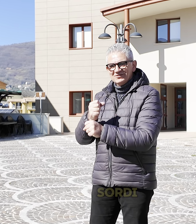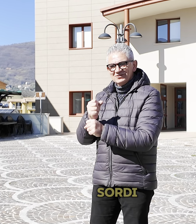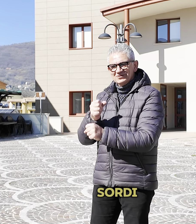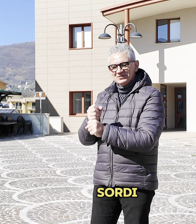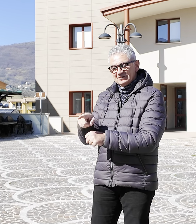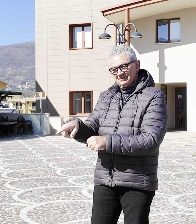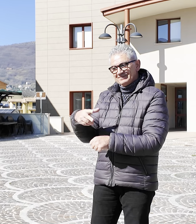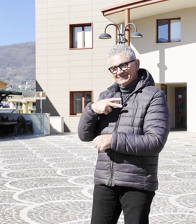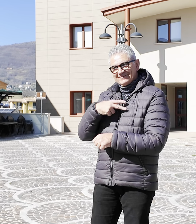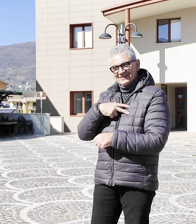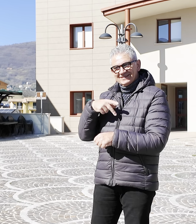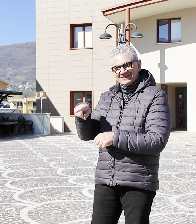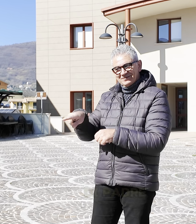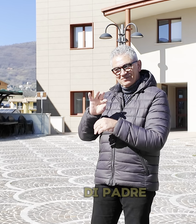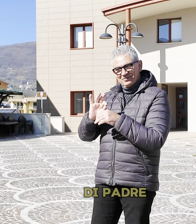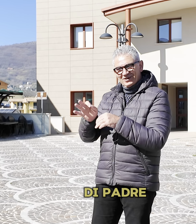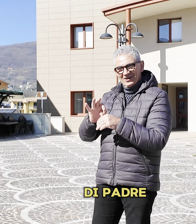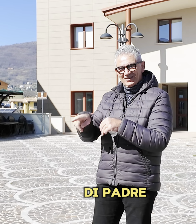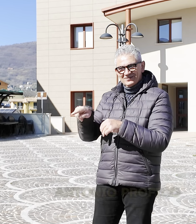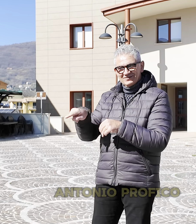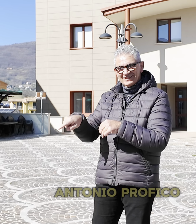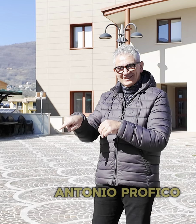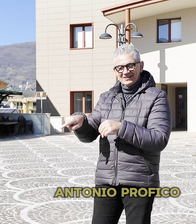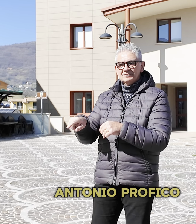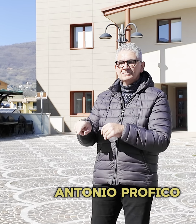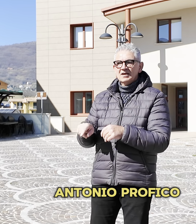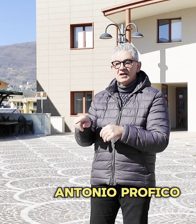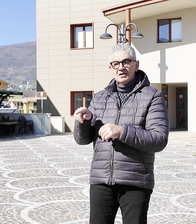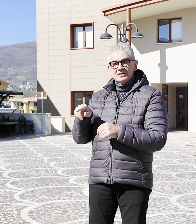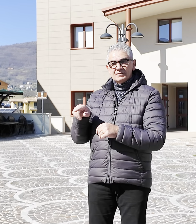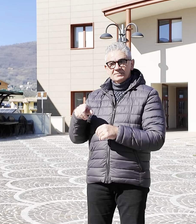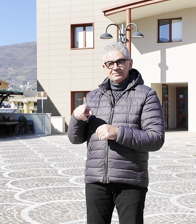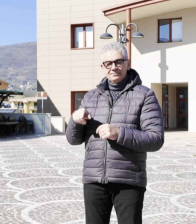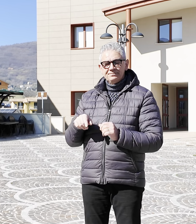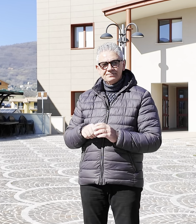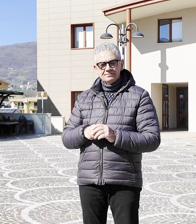verso i sordi di padre Antonio Proficco.